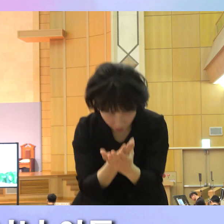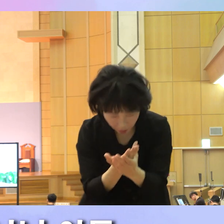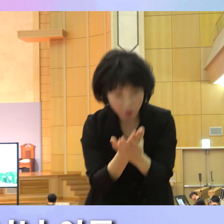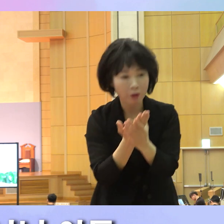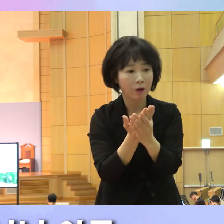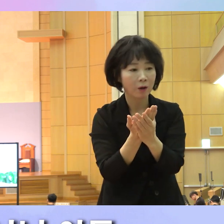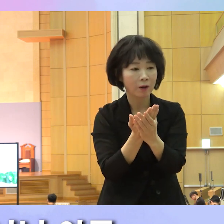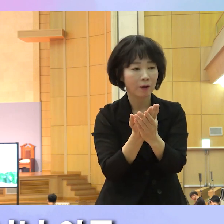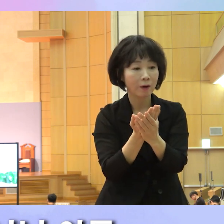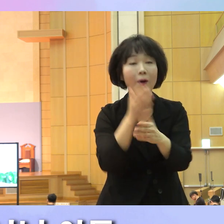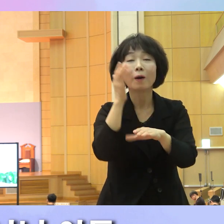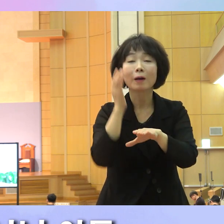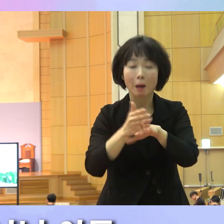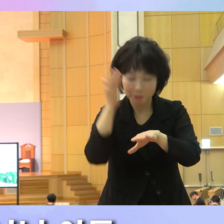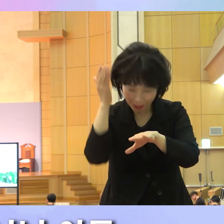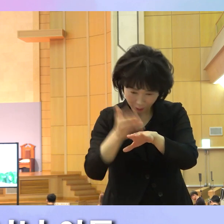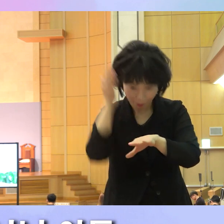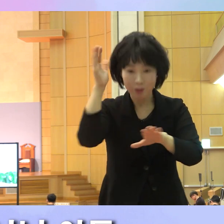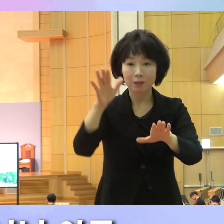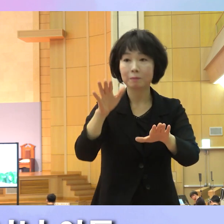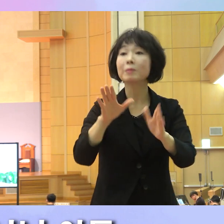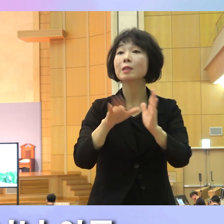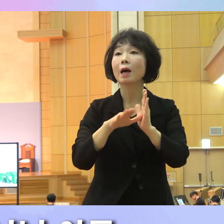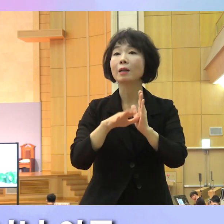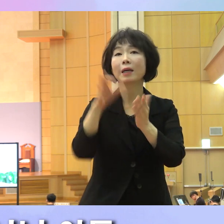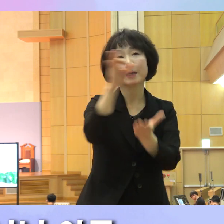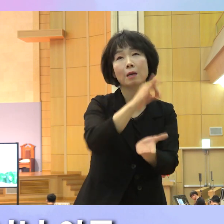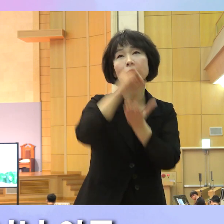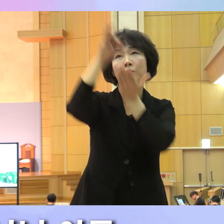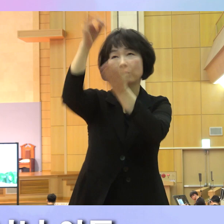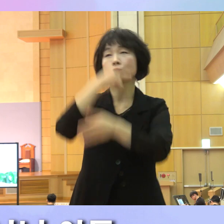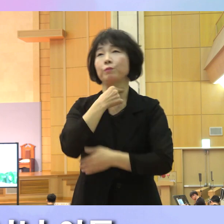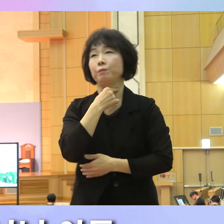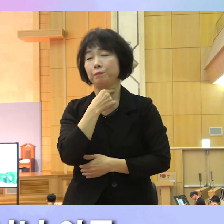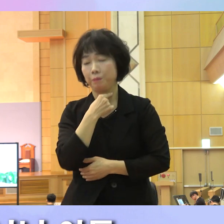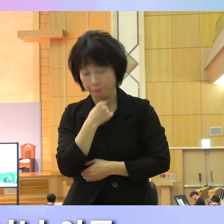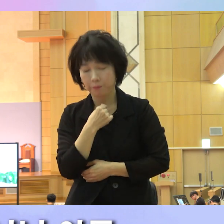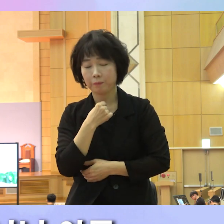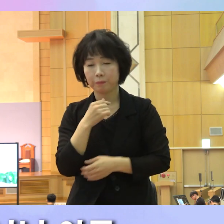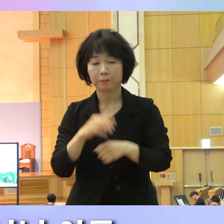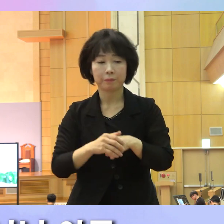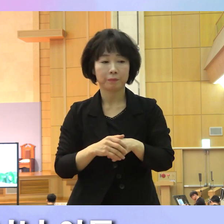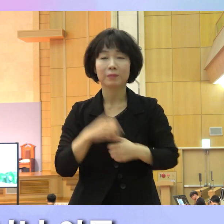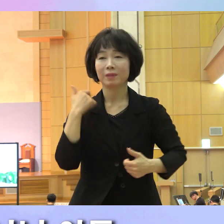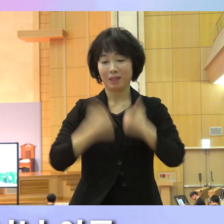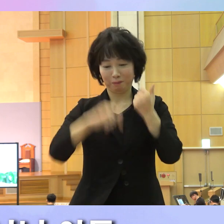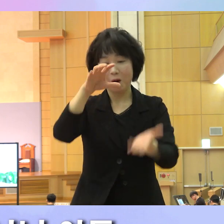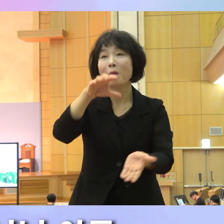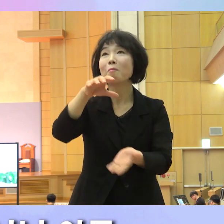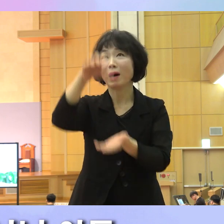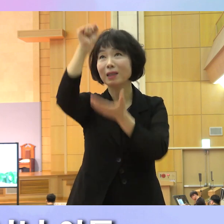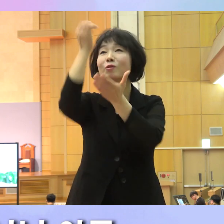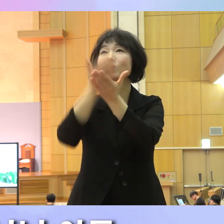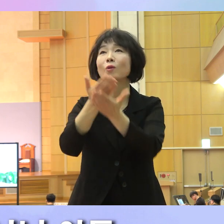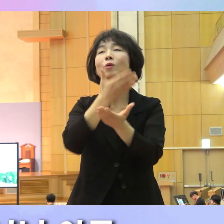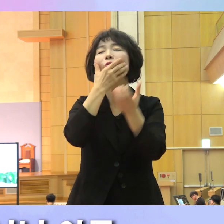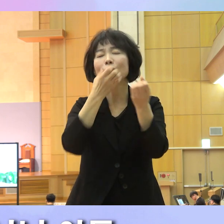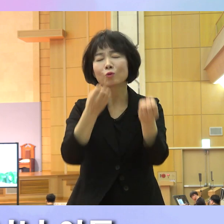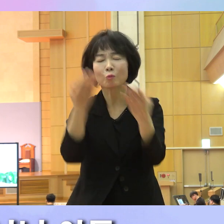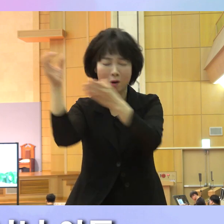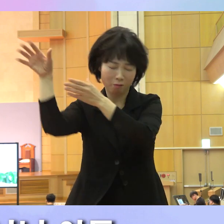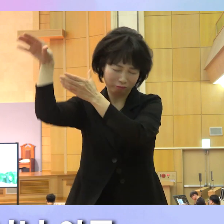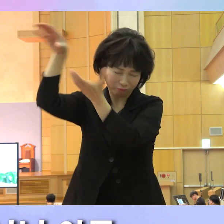주옵소서. 감사하옵고 이 시간에 주님 앞에 예물을 드리고자 옵나이다. 하나님 아버지여, 기뻐 받아 연락해 주시고